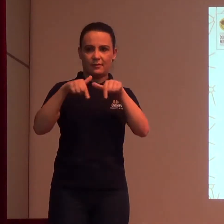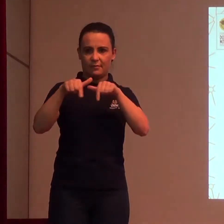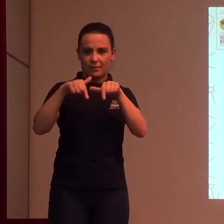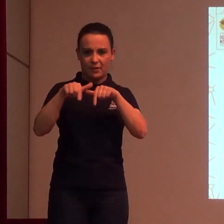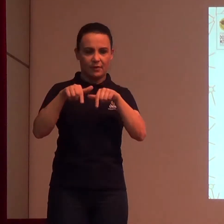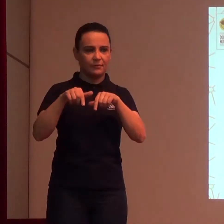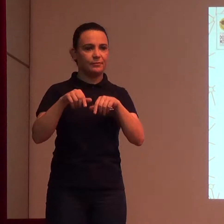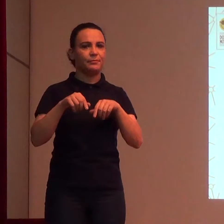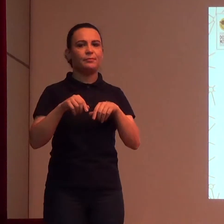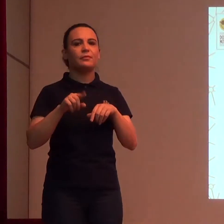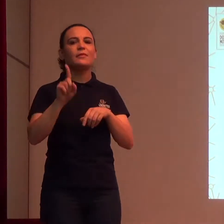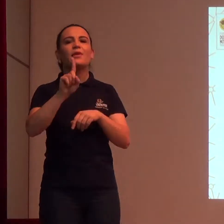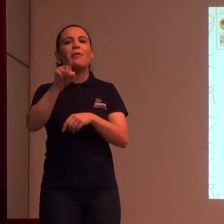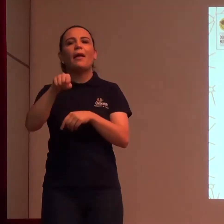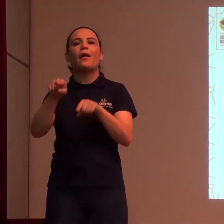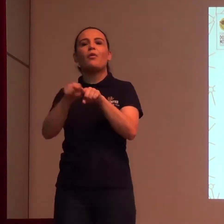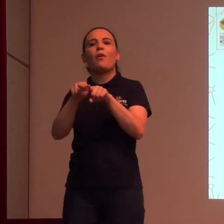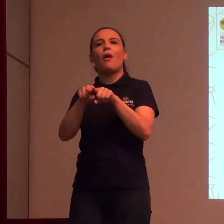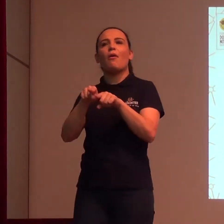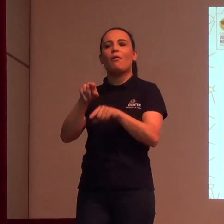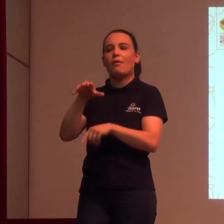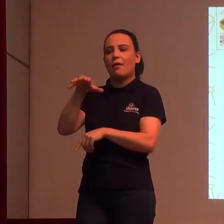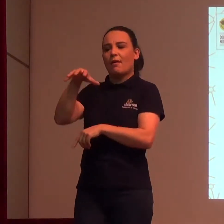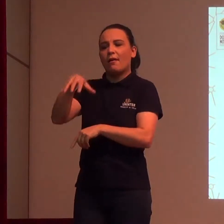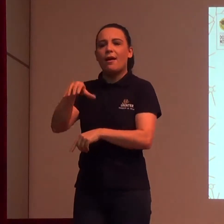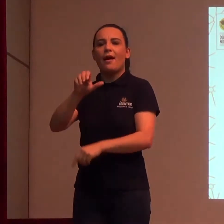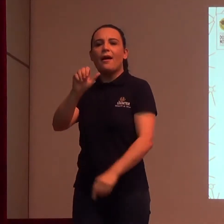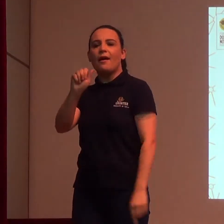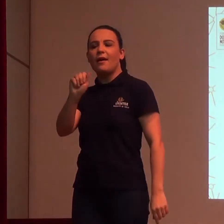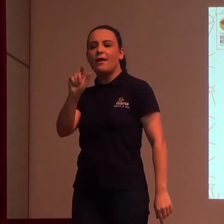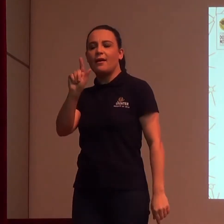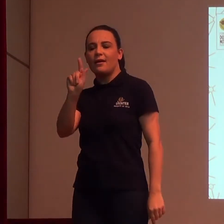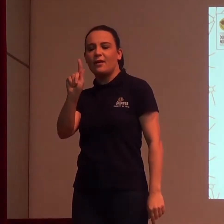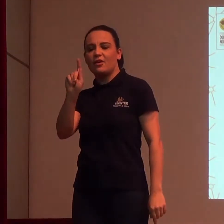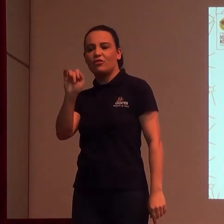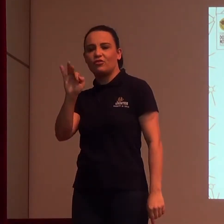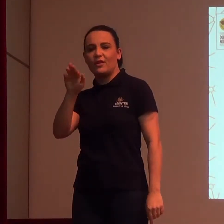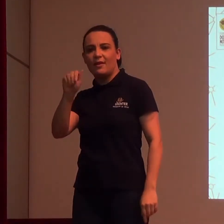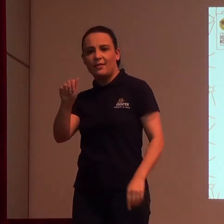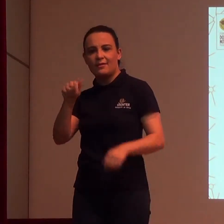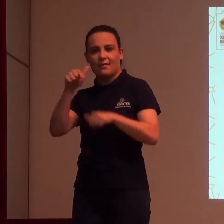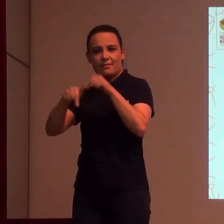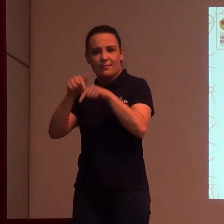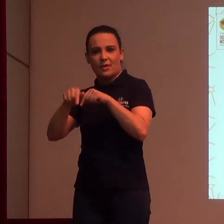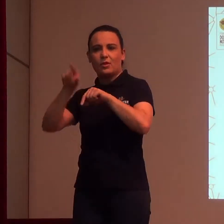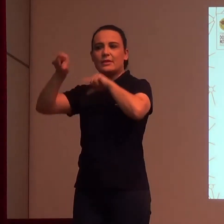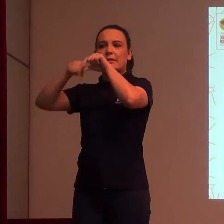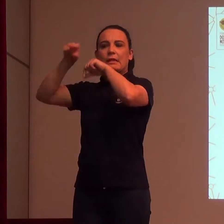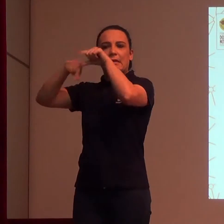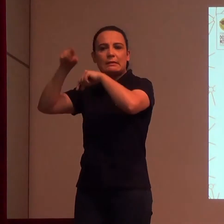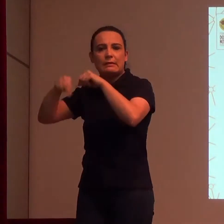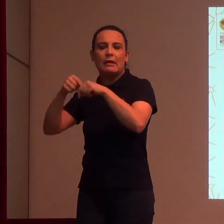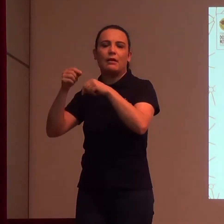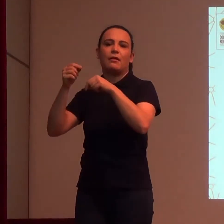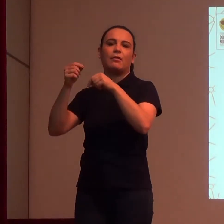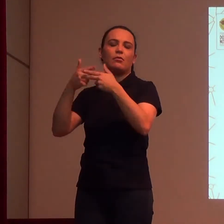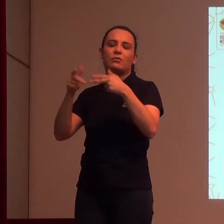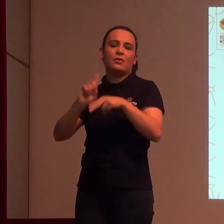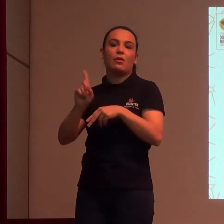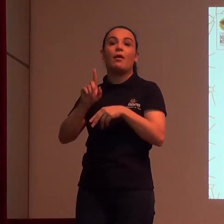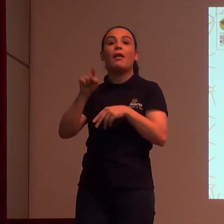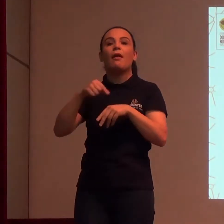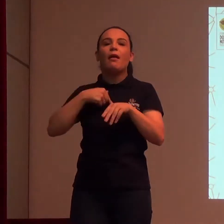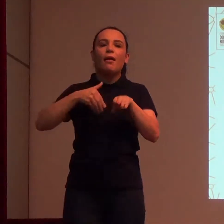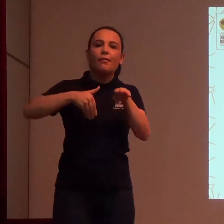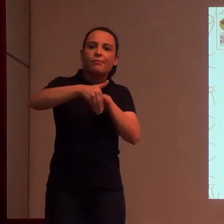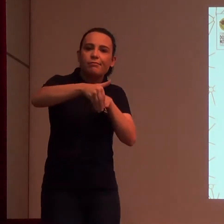não é uma agência de empregos, né? Que você vai lá e faz seleção. Não é só isso, né? É um trabalho muito mais de sensibilização com